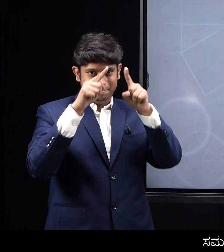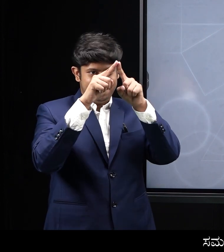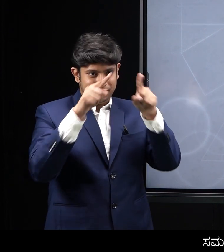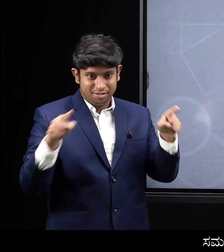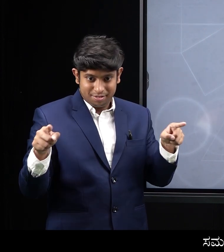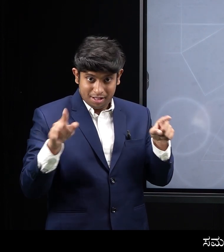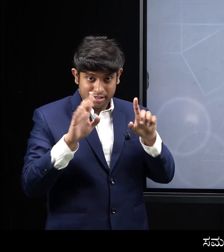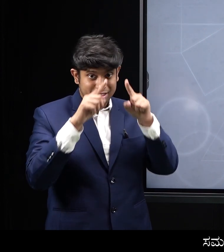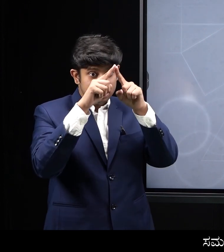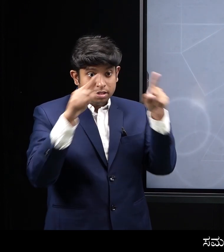ಸಮದ್ವಿಬಾಹು ತ್ರಿಕೋನದ ಪ್ರದೇಶ.